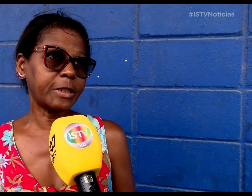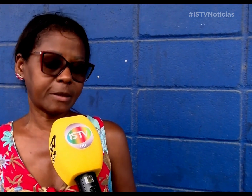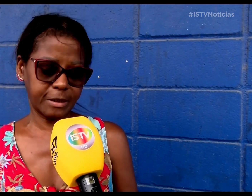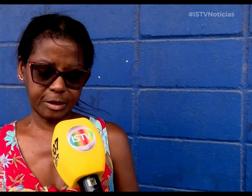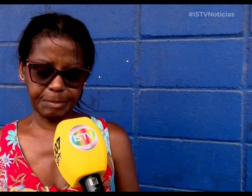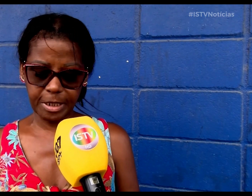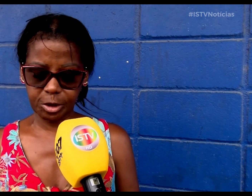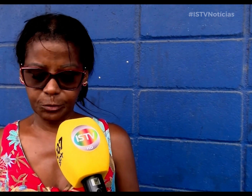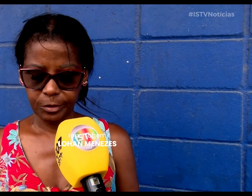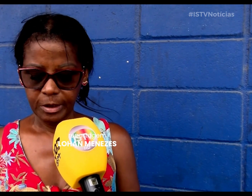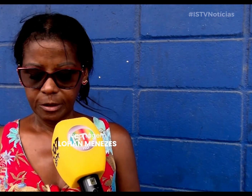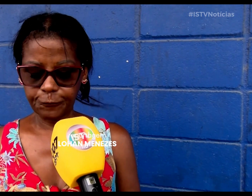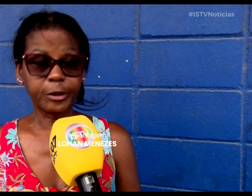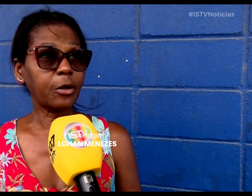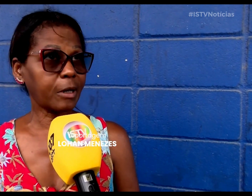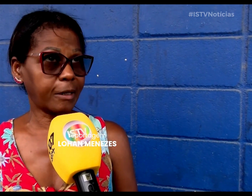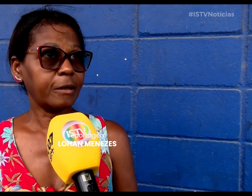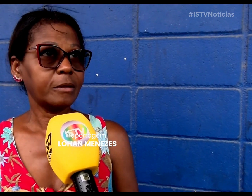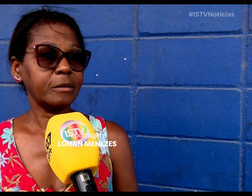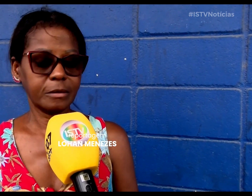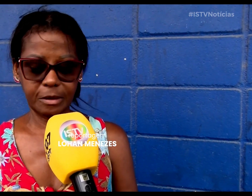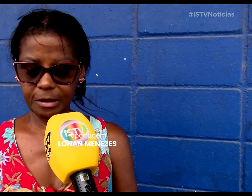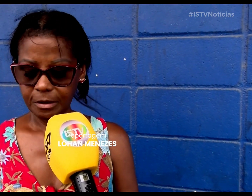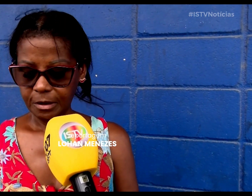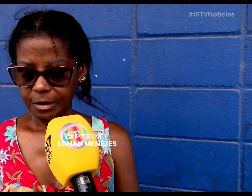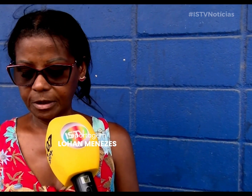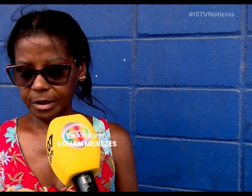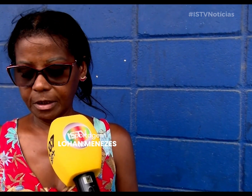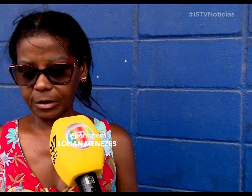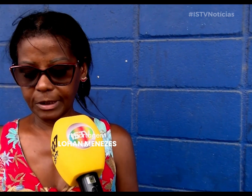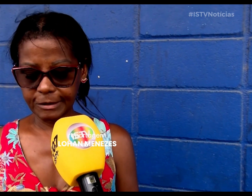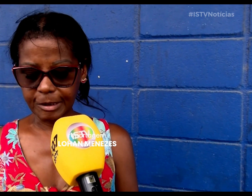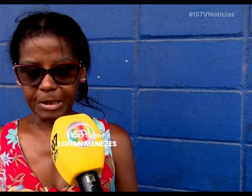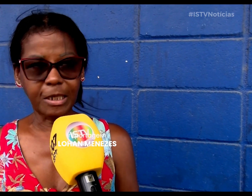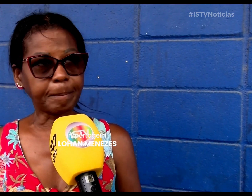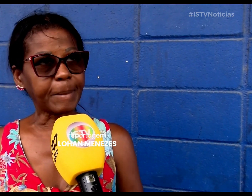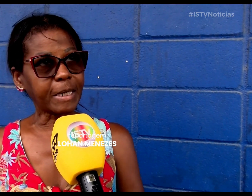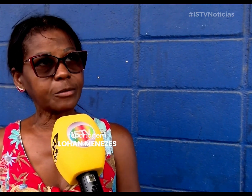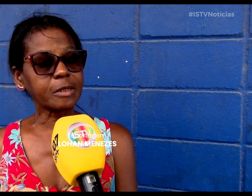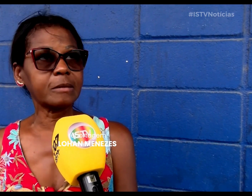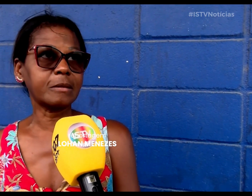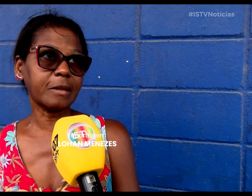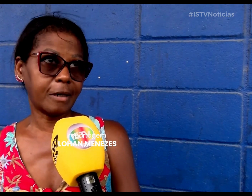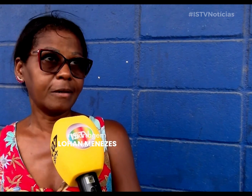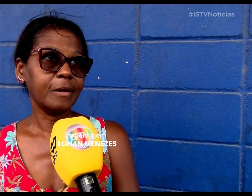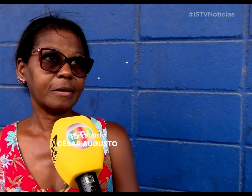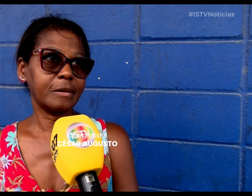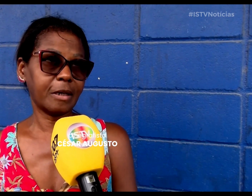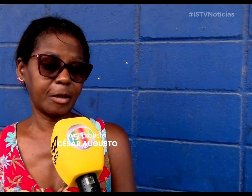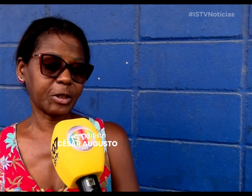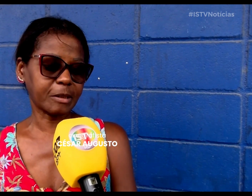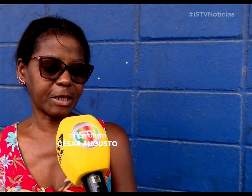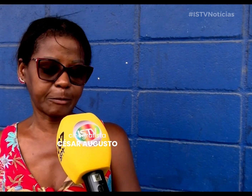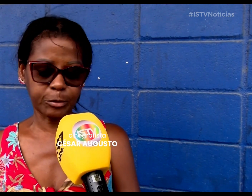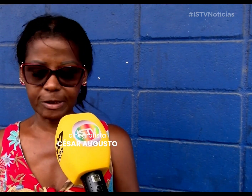E eu corri esse empréstimo, que foi na Olé. Né? E a Olé trabalha para o Santander. Na época, trabalhava para o